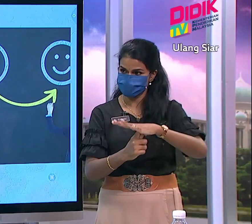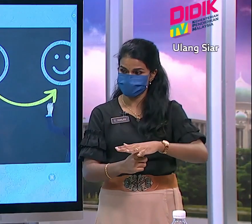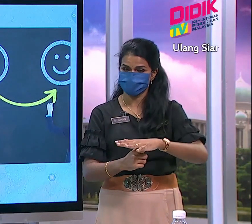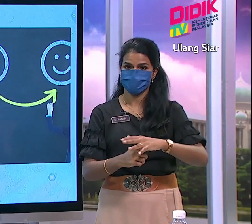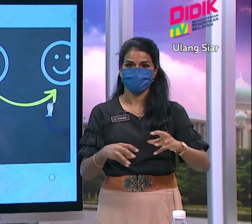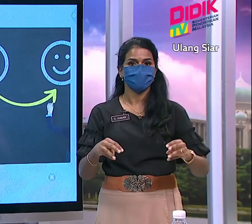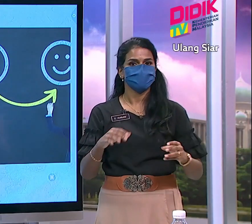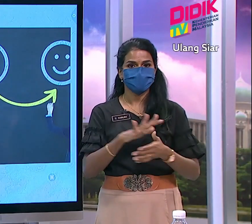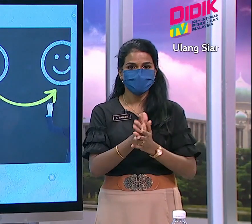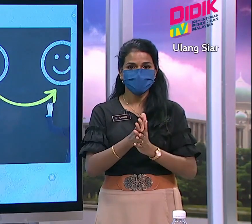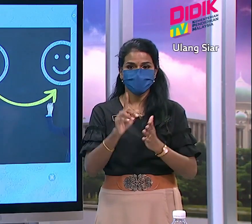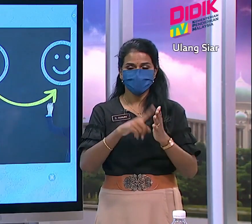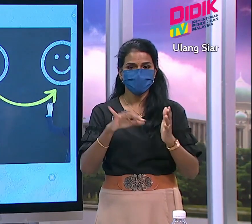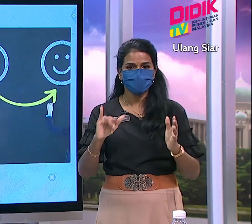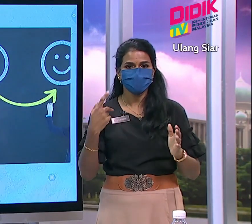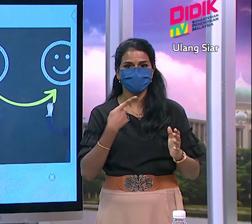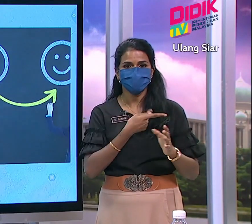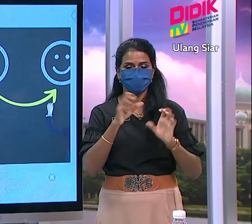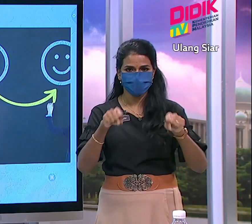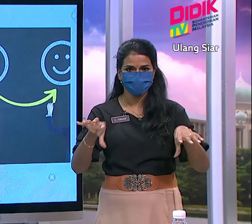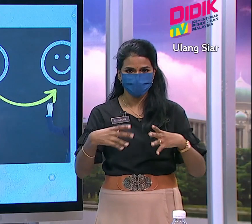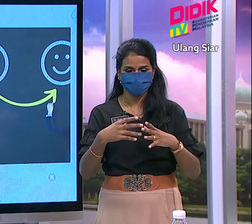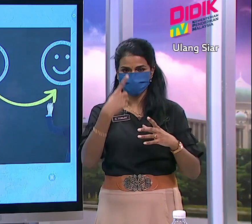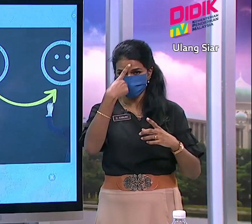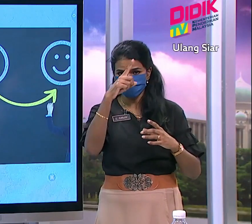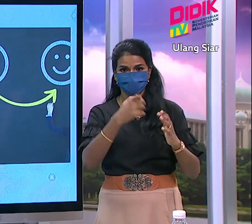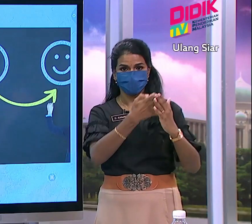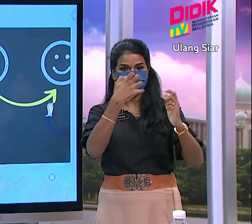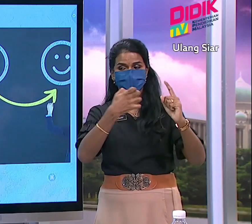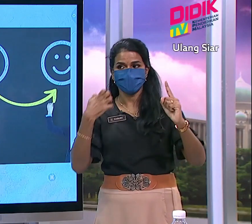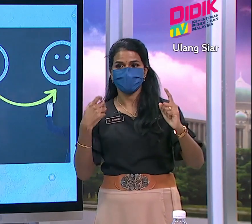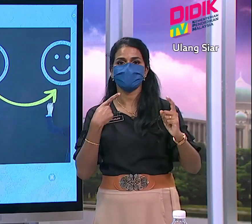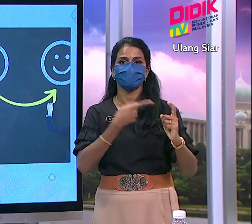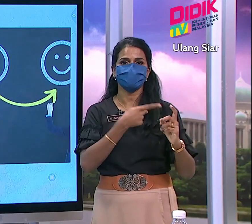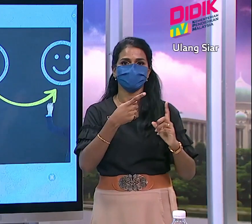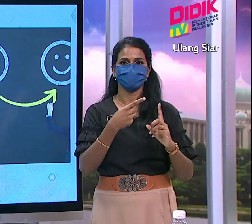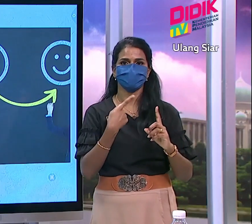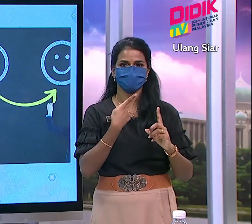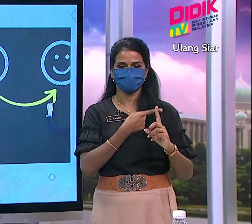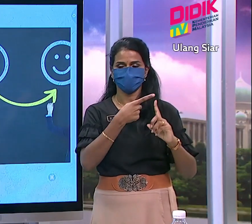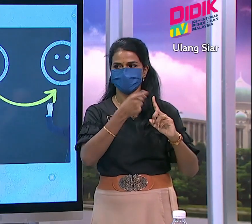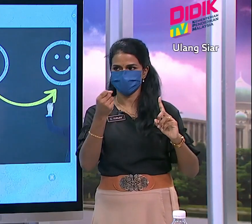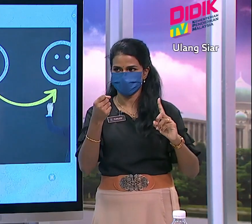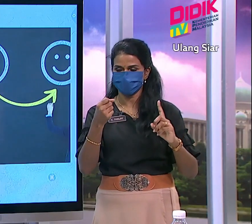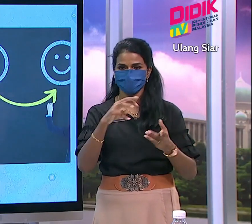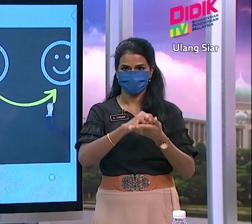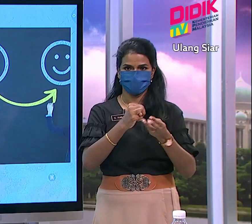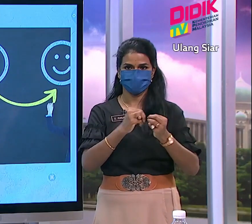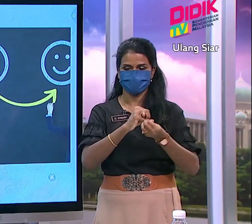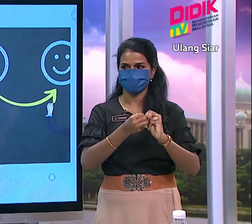stres. Jadi, apa yang kita boleh buat untuk elakkan diri kita daripada masalah